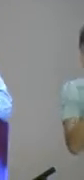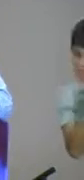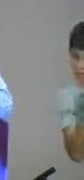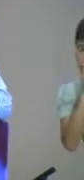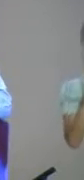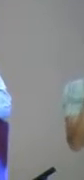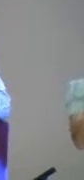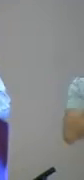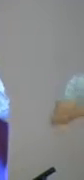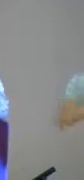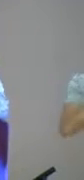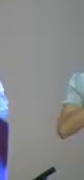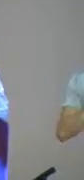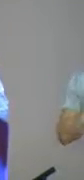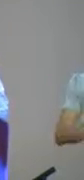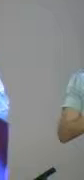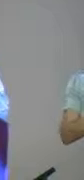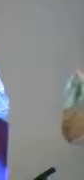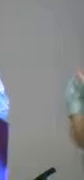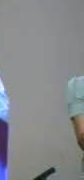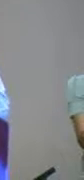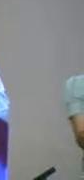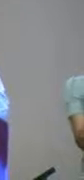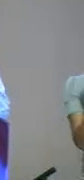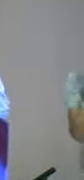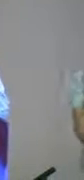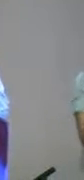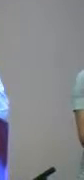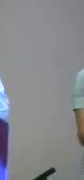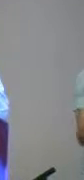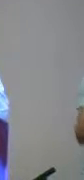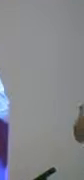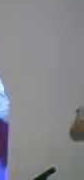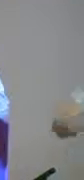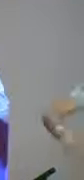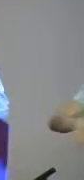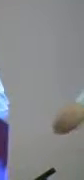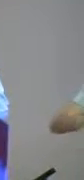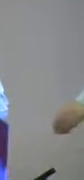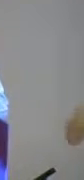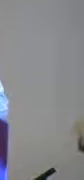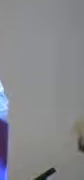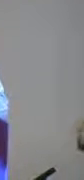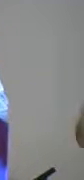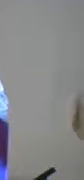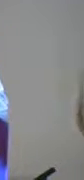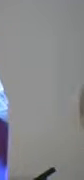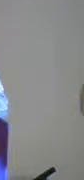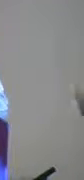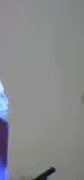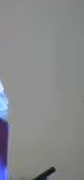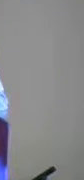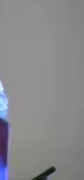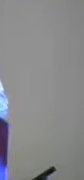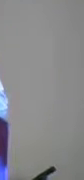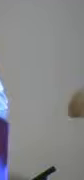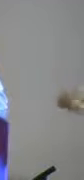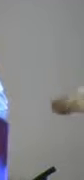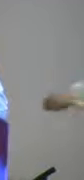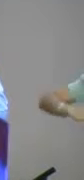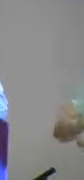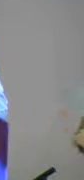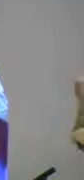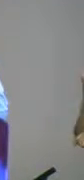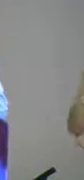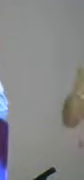trabajado como prioritario, y esto tiene impactos en términos de costos